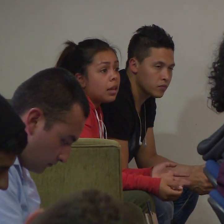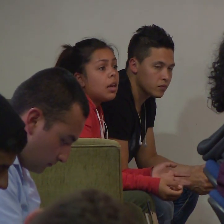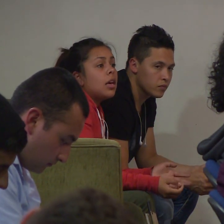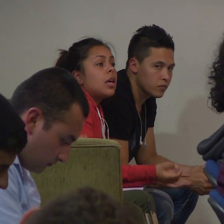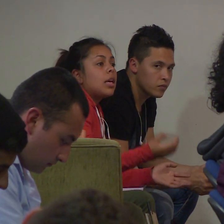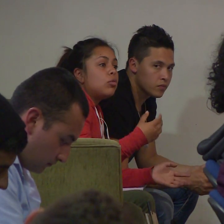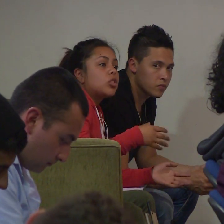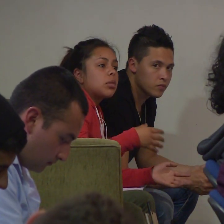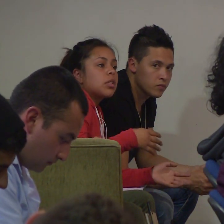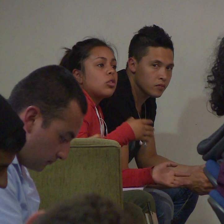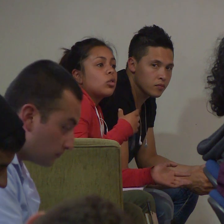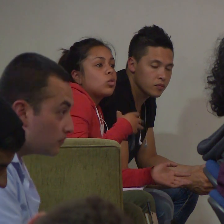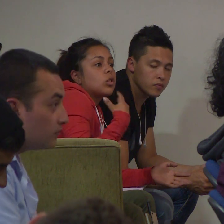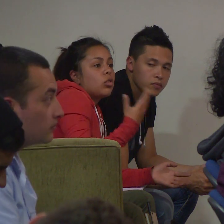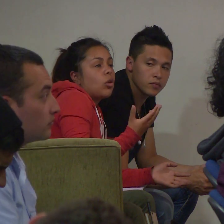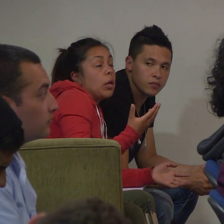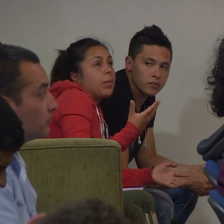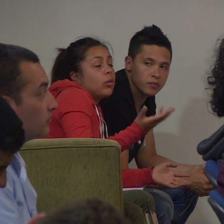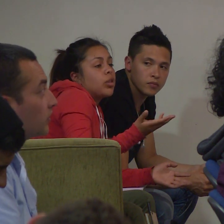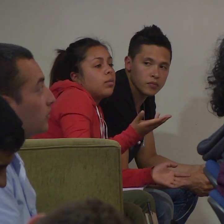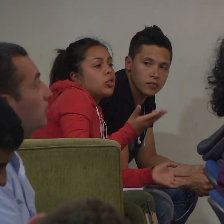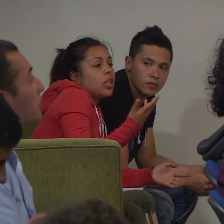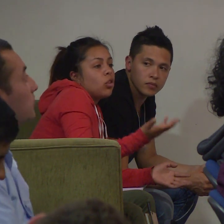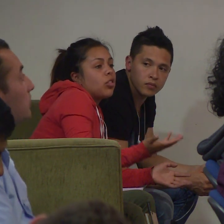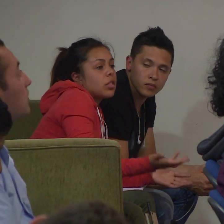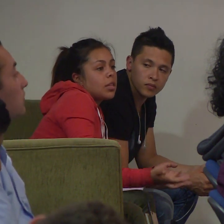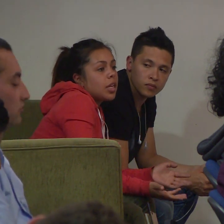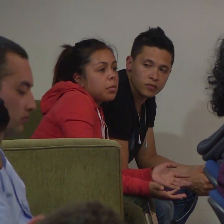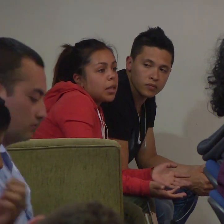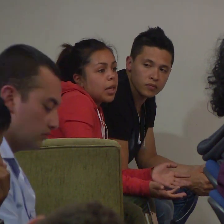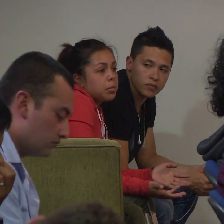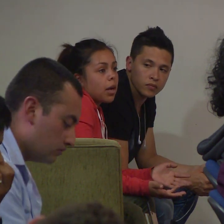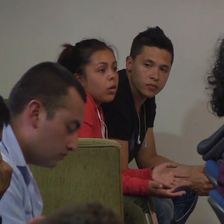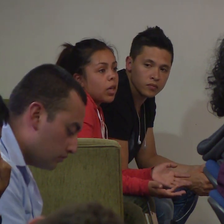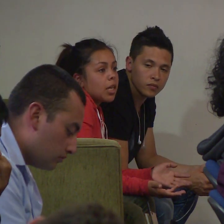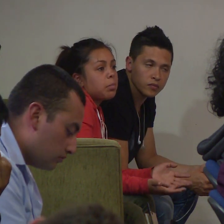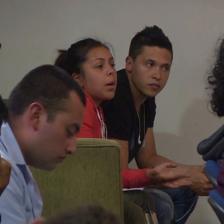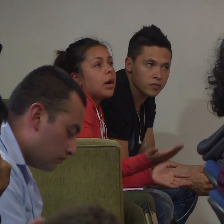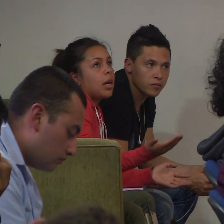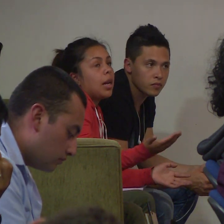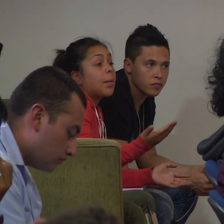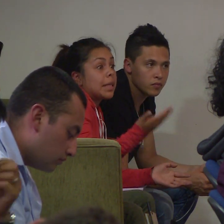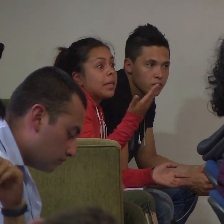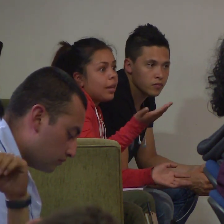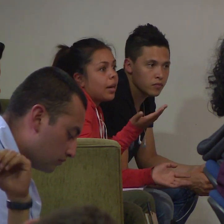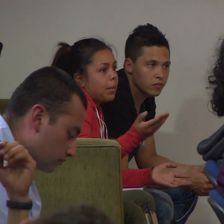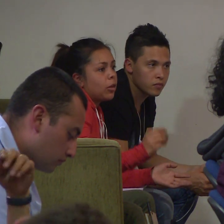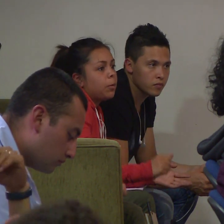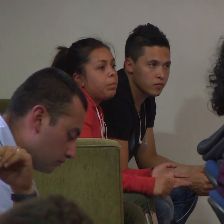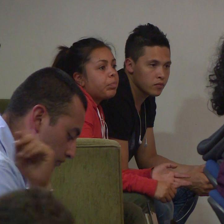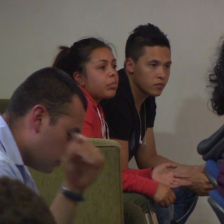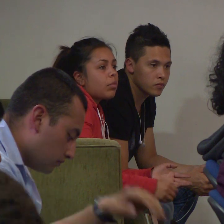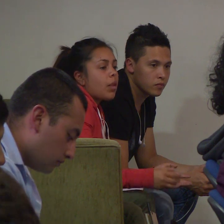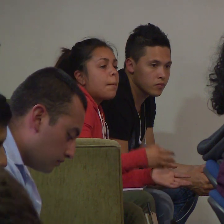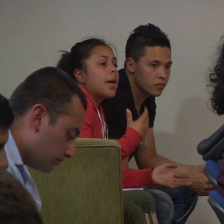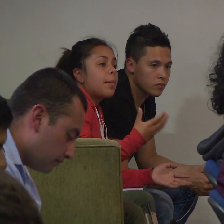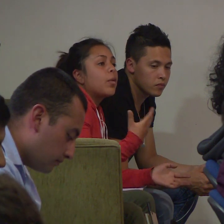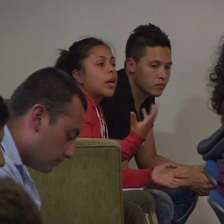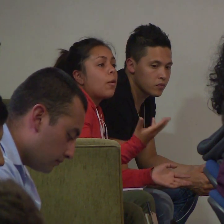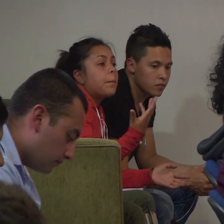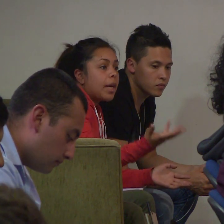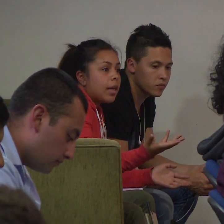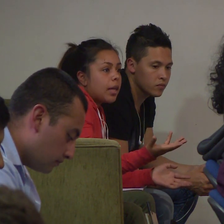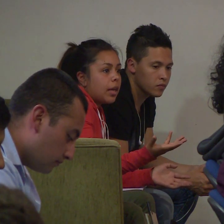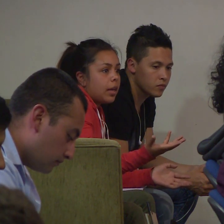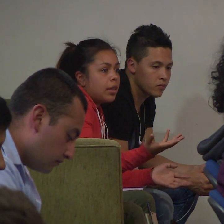esa realidad. Y muchas veces nosotros cuestionamos, o bueno, preguntamos en dónde se hacen las prácticas pedagógicas, la práctica integral, perdón, para